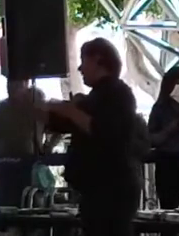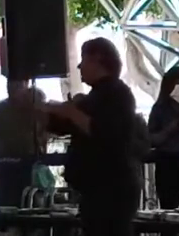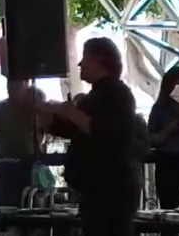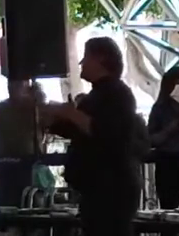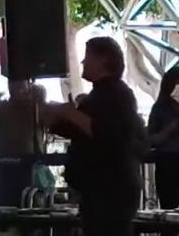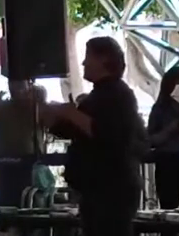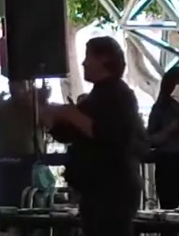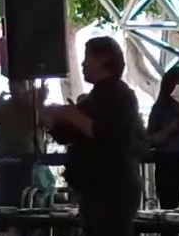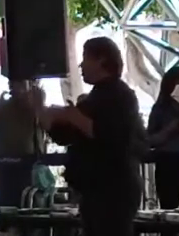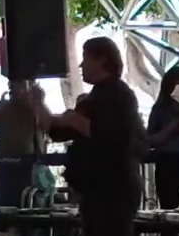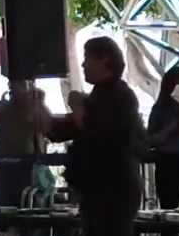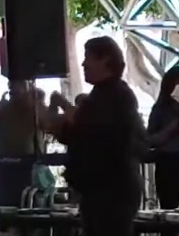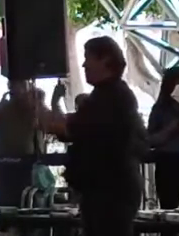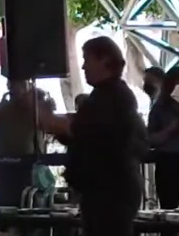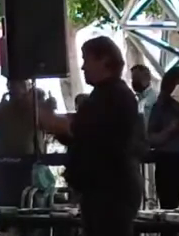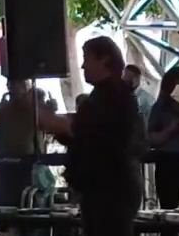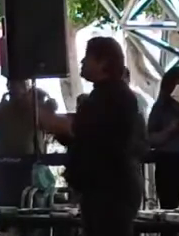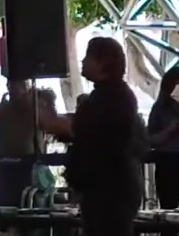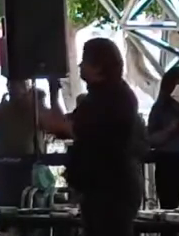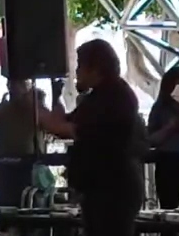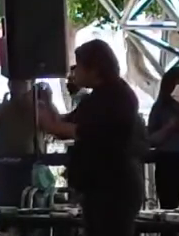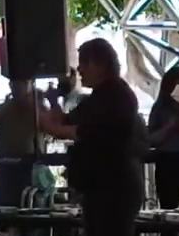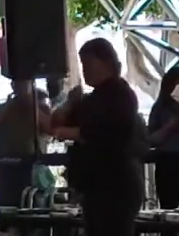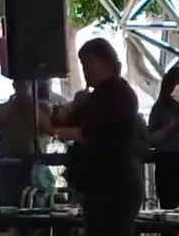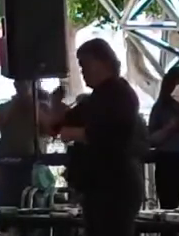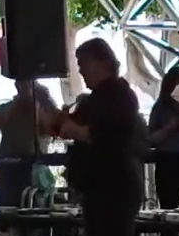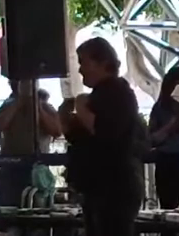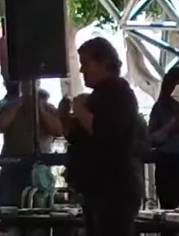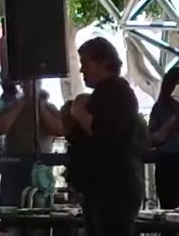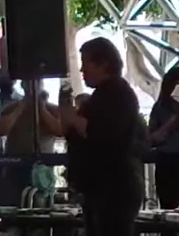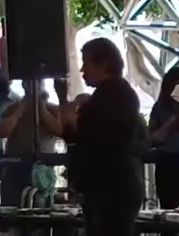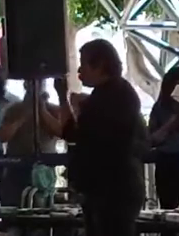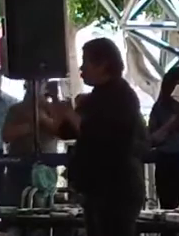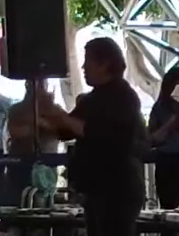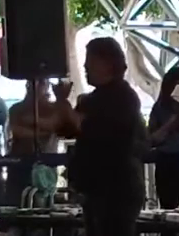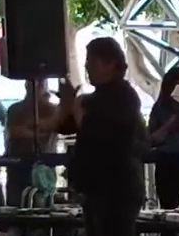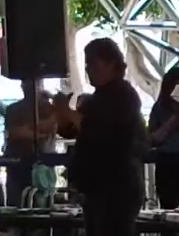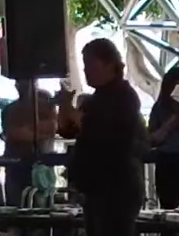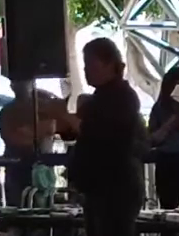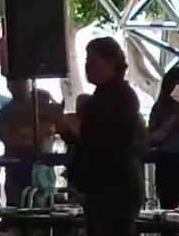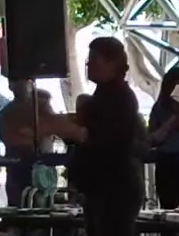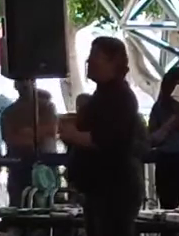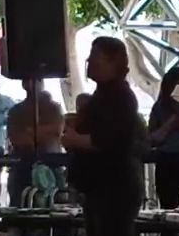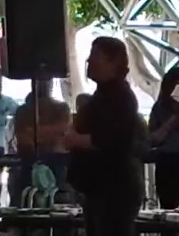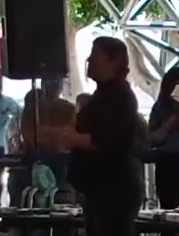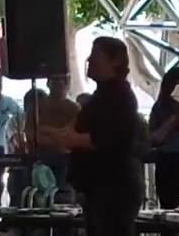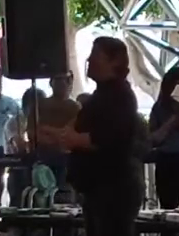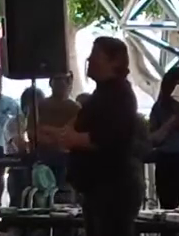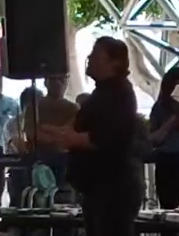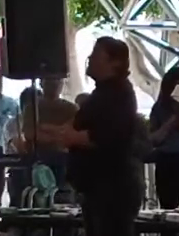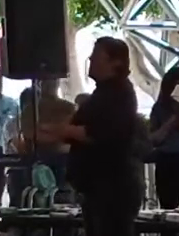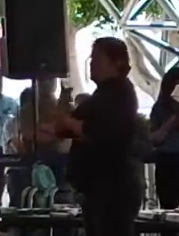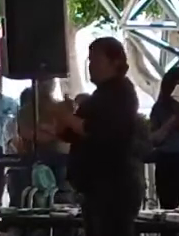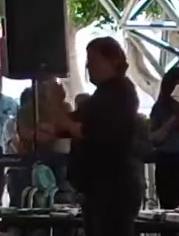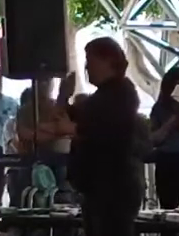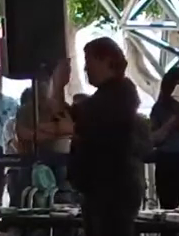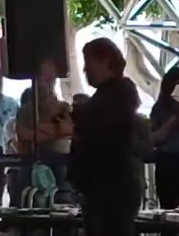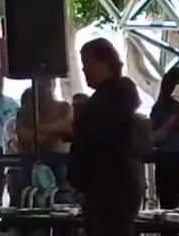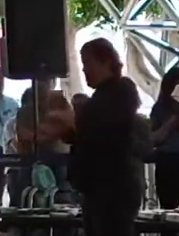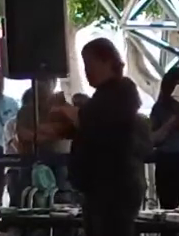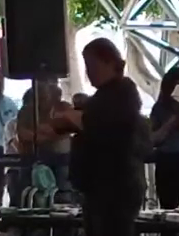64 años. Así que vamos a darles a todas las personas con discapacidad, tanto programas federales como